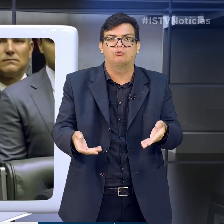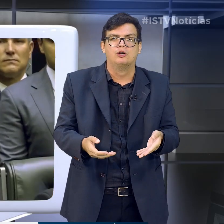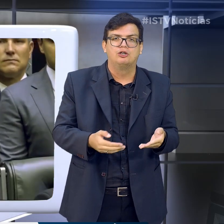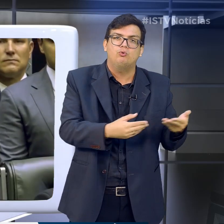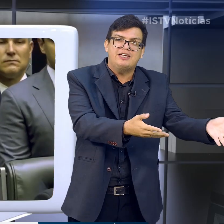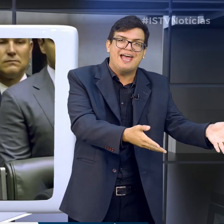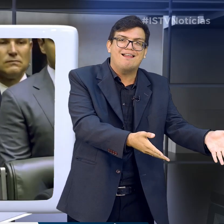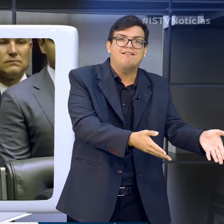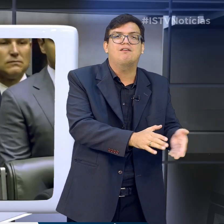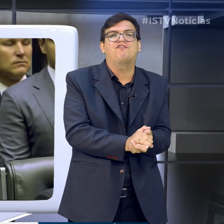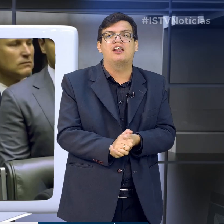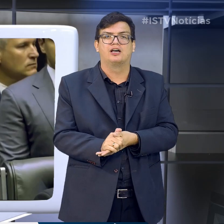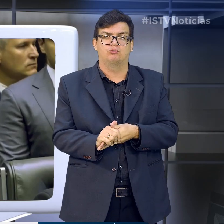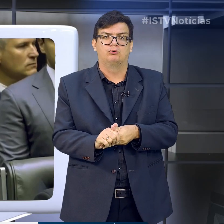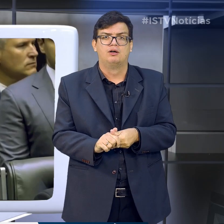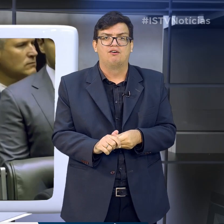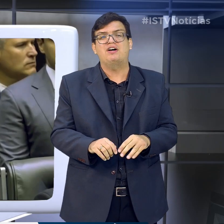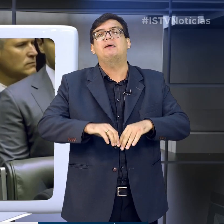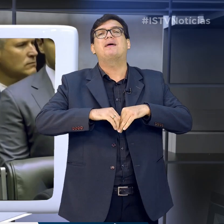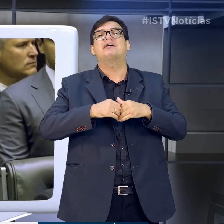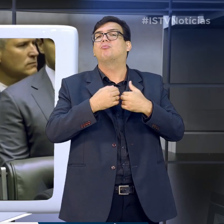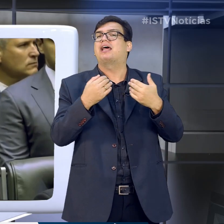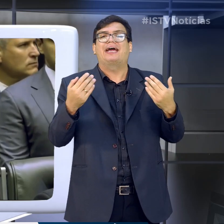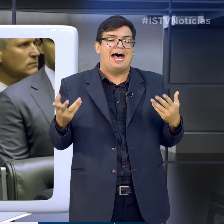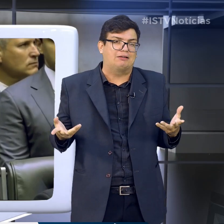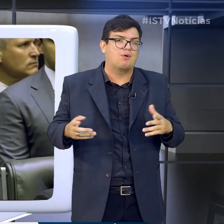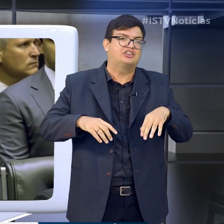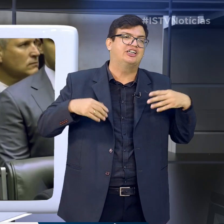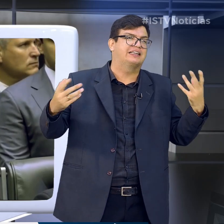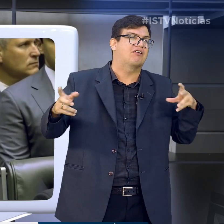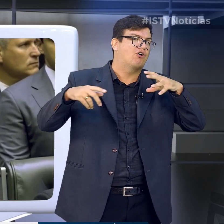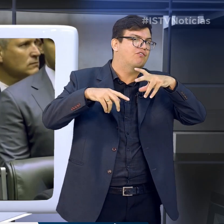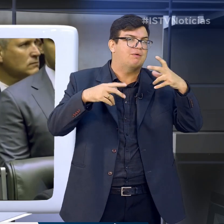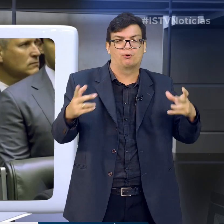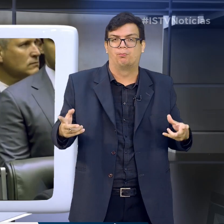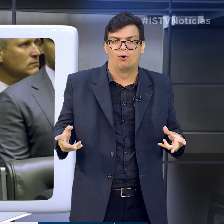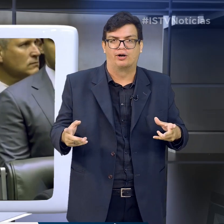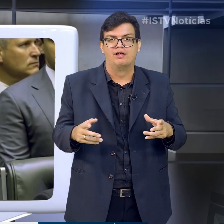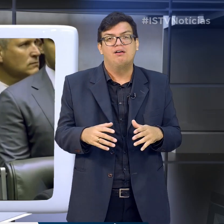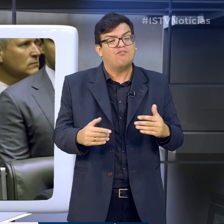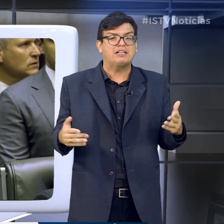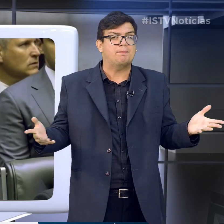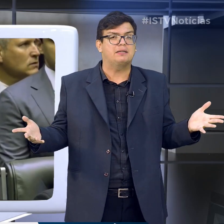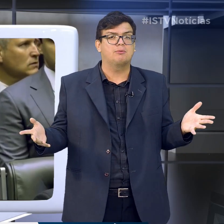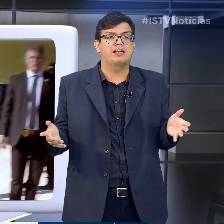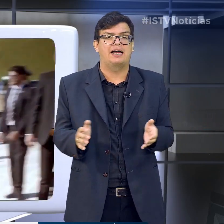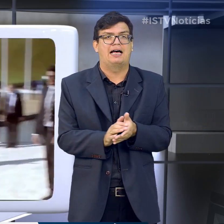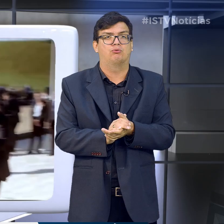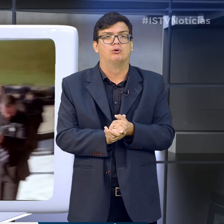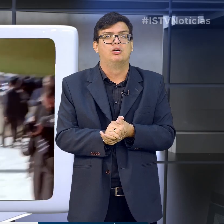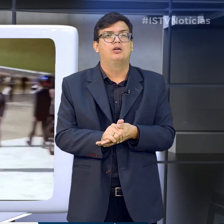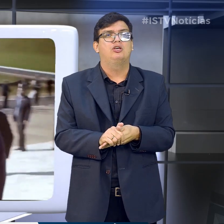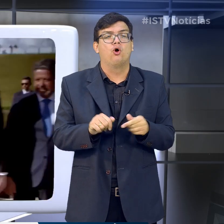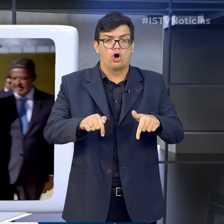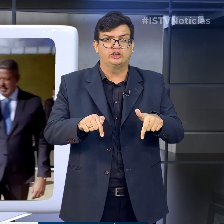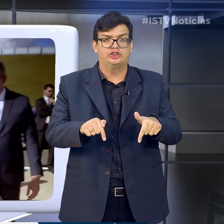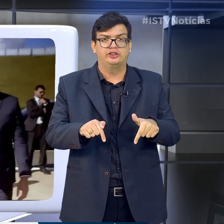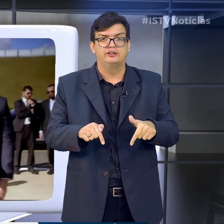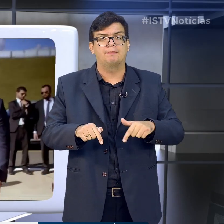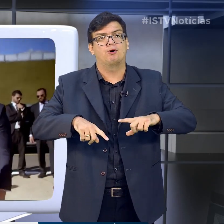no que eles estão falando vai depender do mercado não adianta Só você propor vai depender do mercado e hoje depois